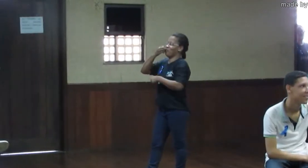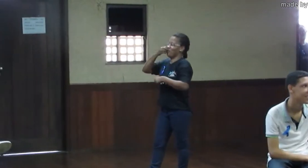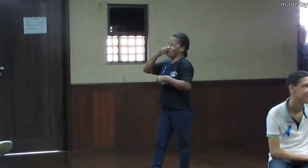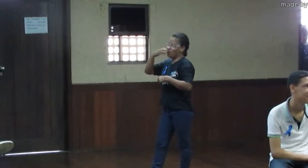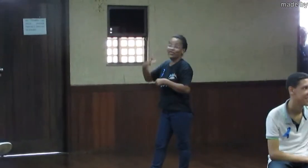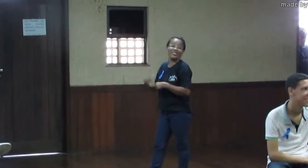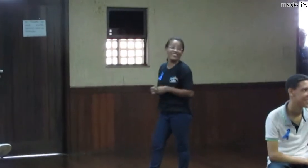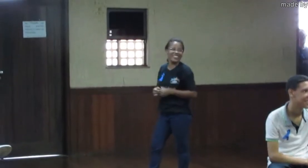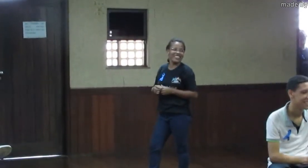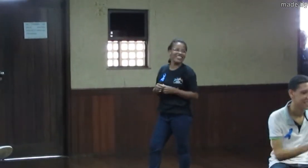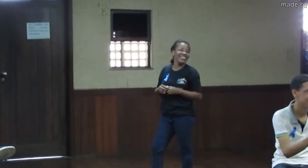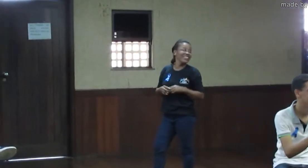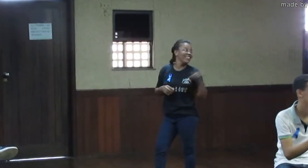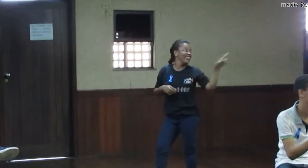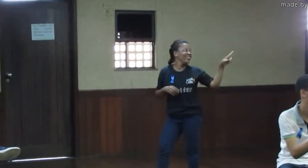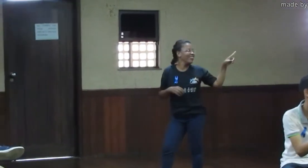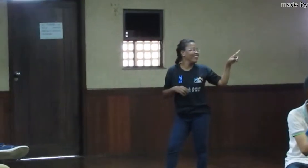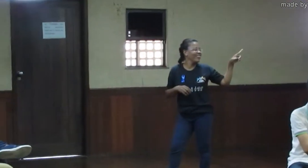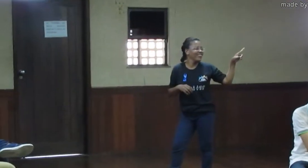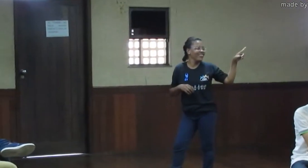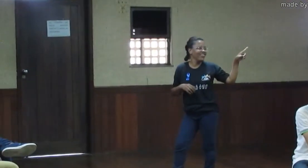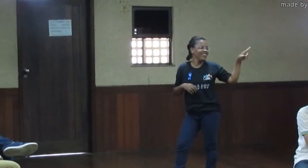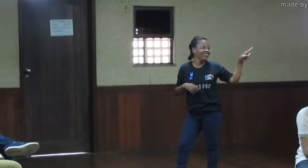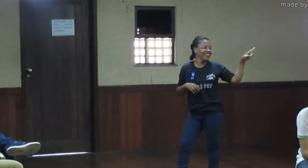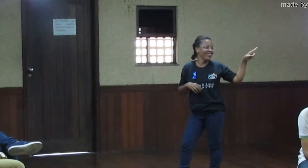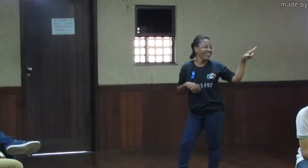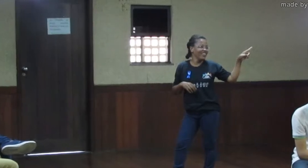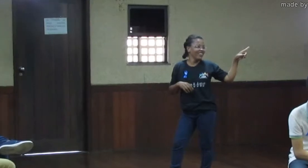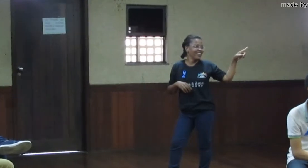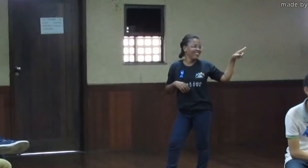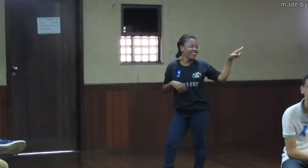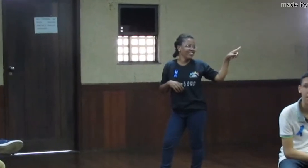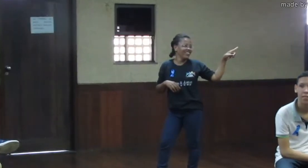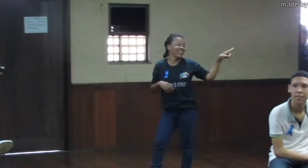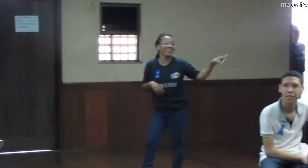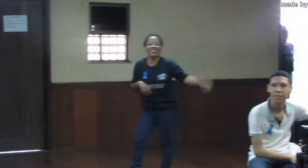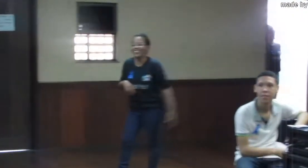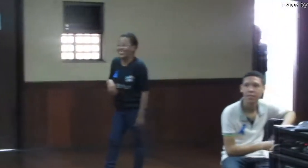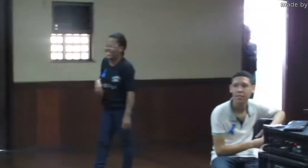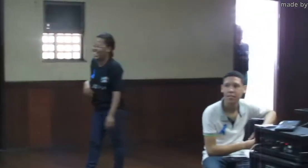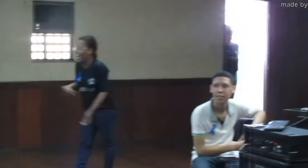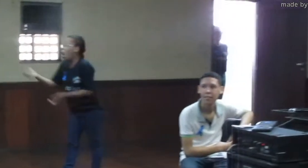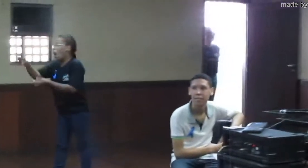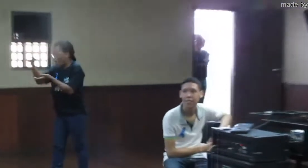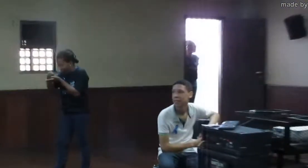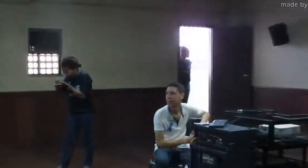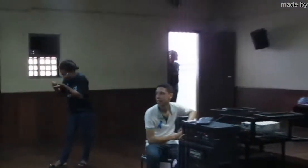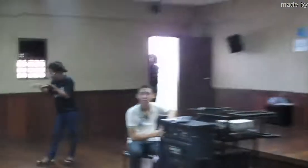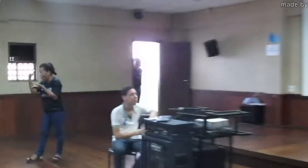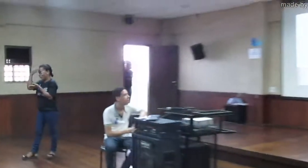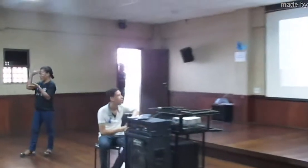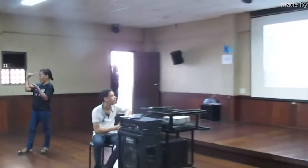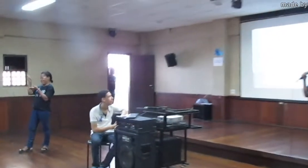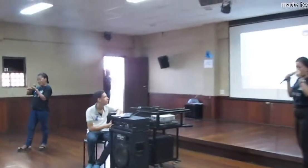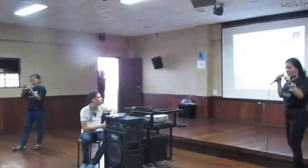nossas notificações. Olha lá, viu? Deixa mais um pouquinho aí para o povo gravar quando tirar foto, se não tiver caneta. Entendeu? Tira a foto, faz a